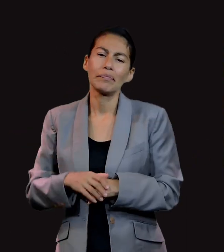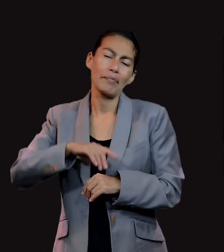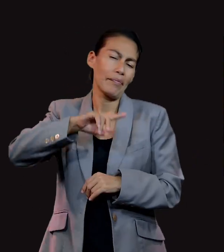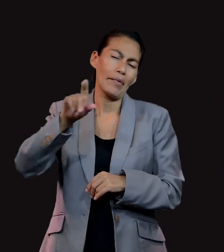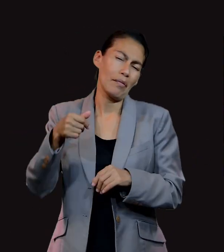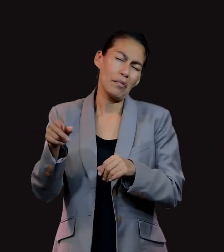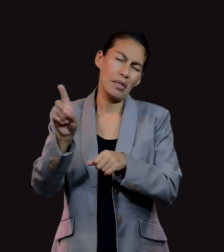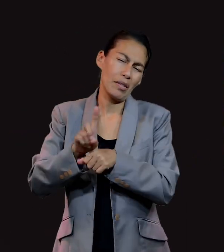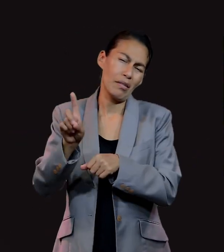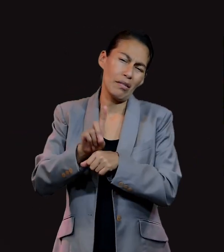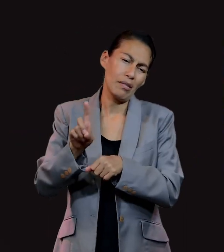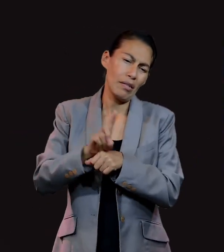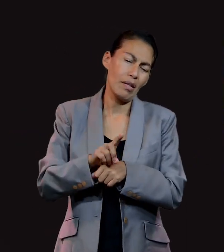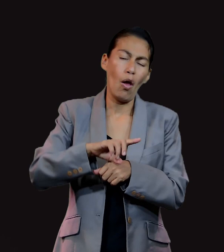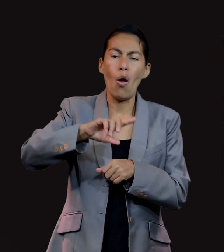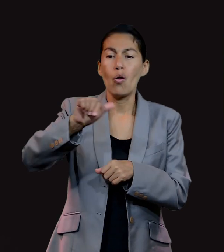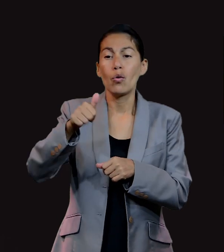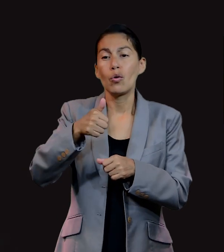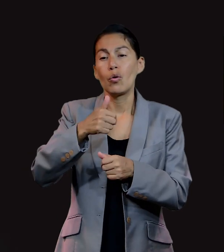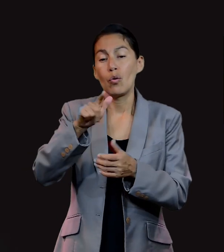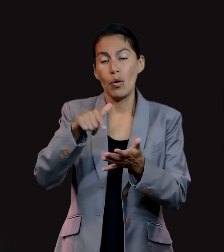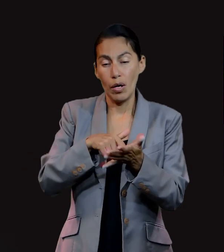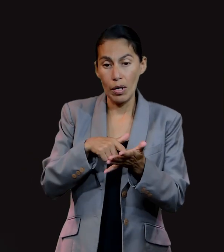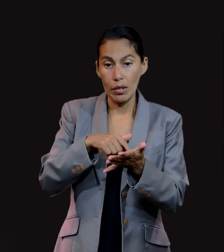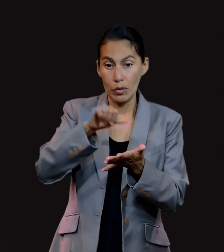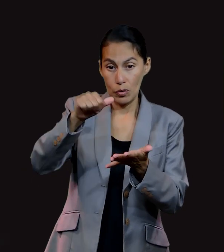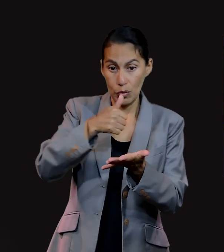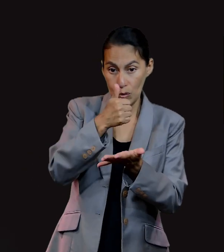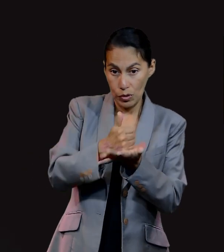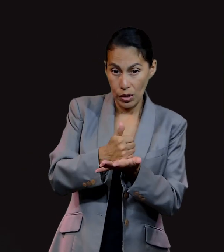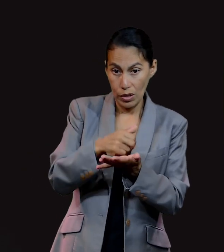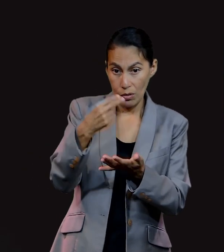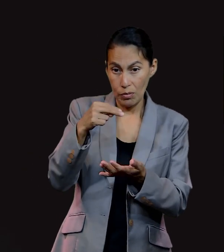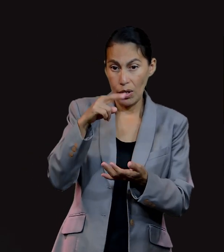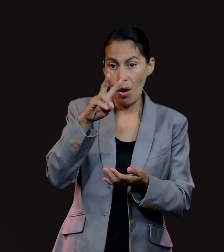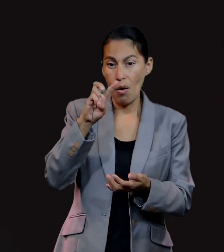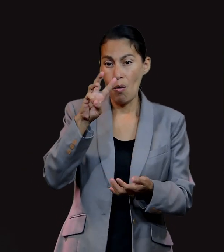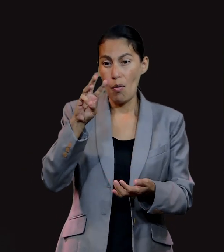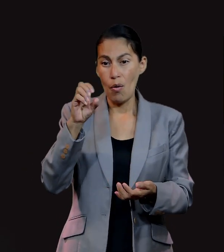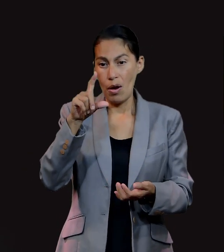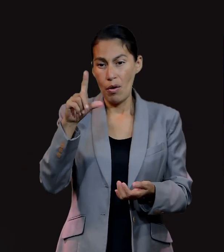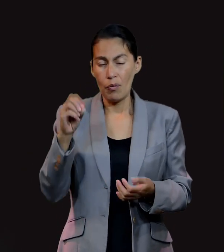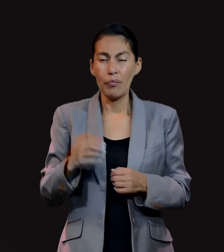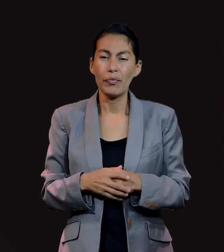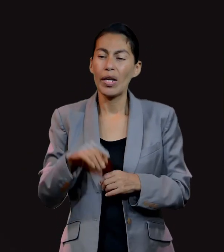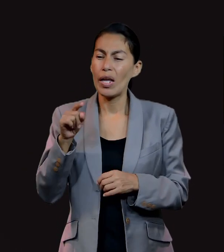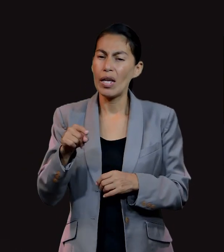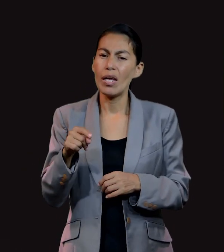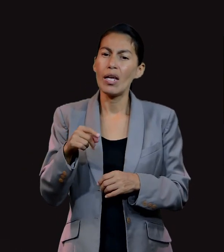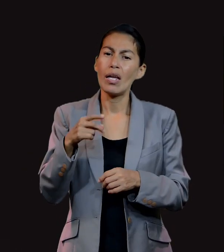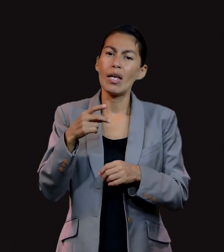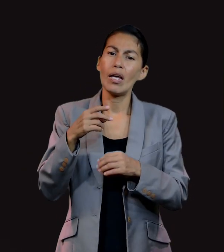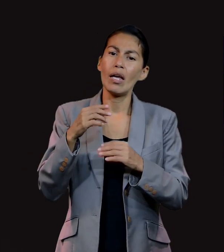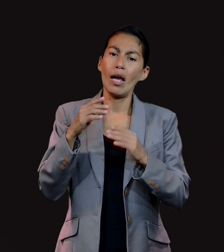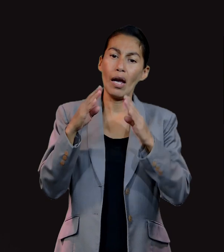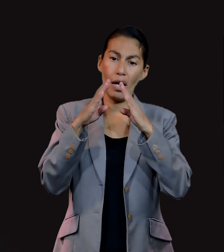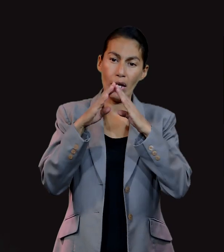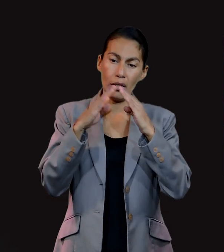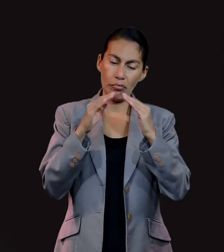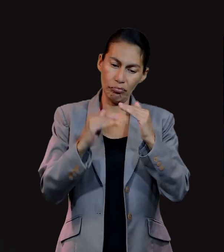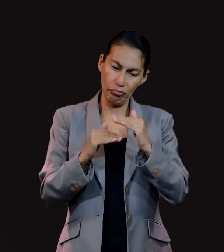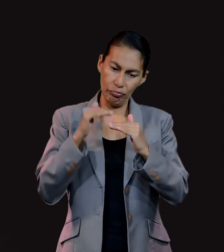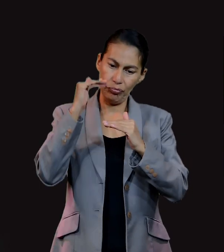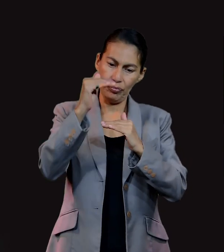a los días nuevamente voy a trabajar a una ciudad que se llama Waldo y estaba